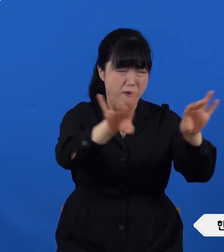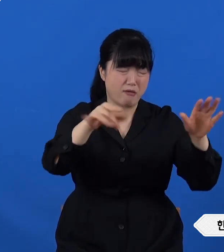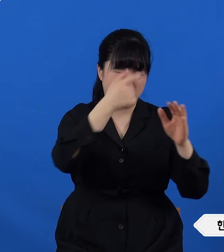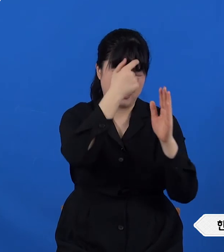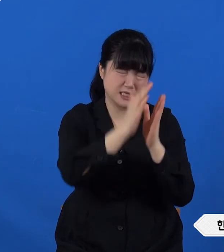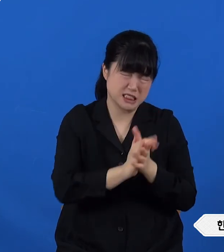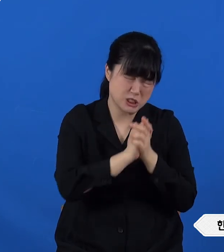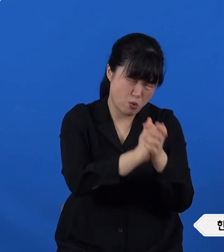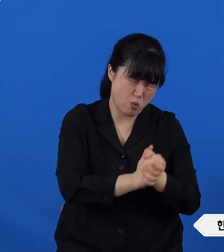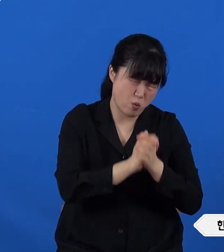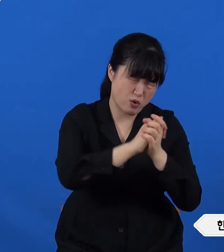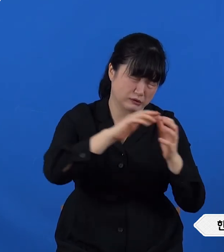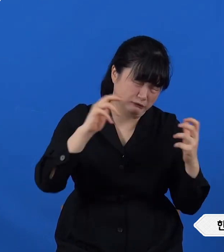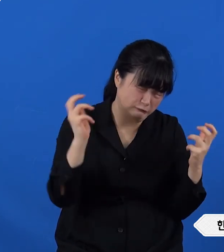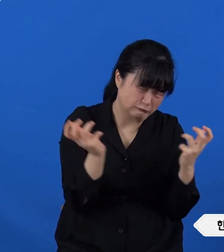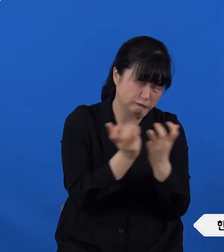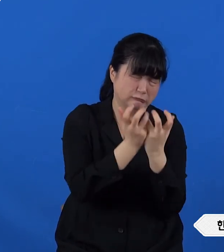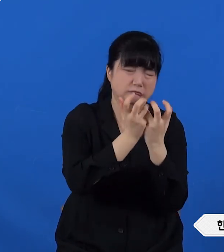불길이 일어났습니다.